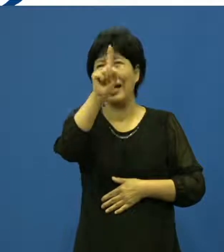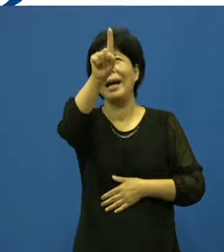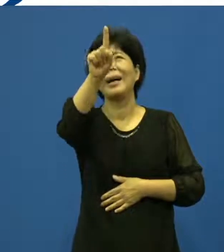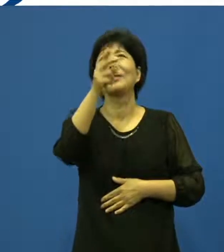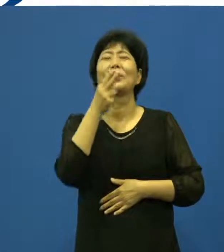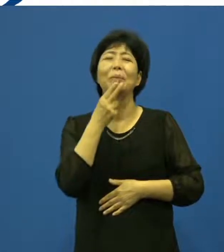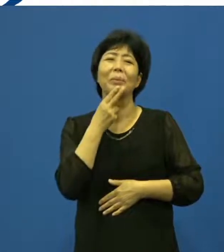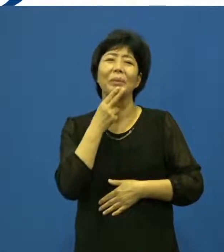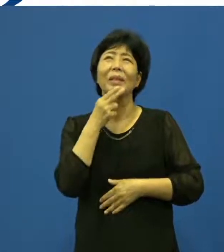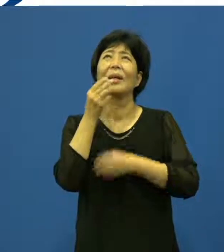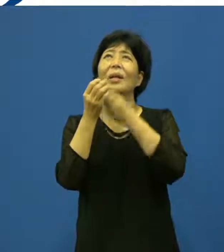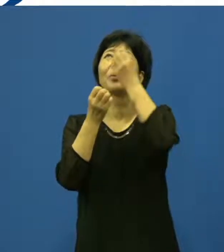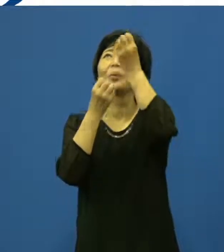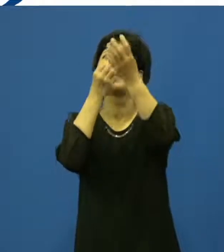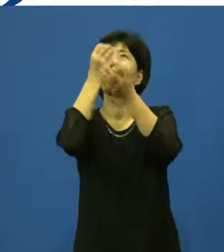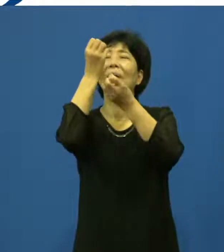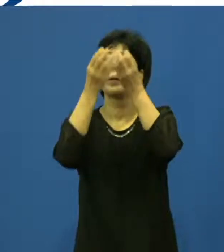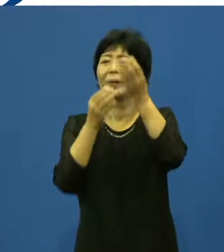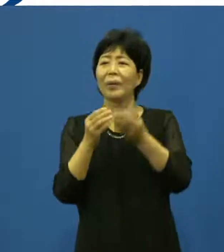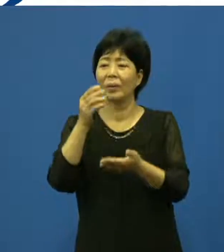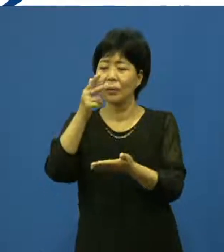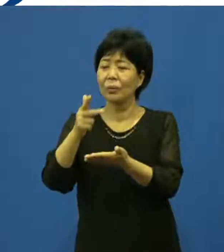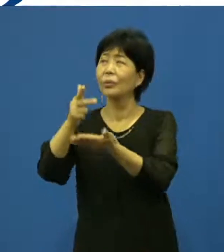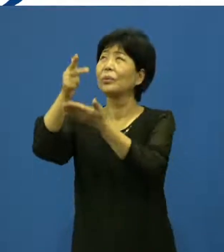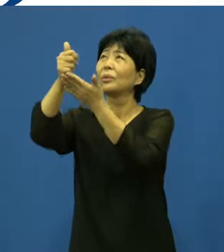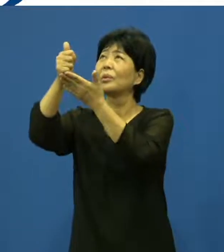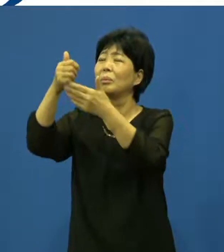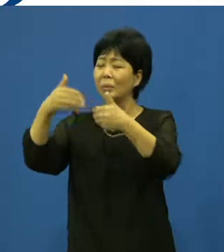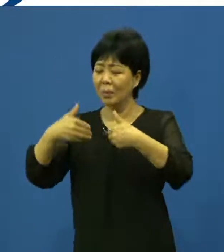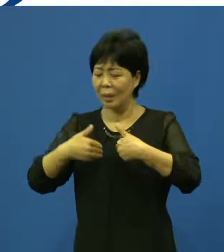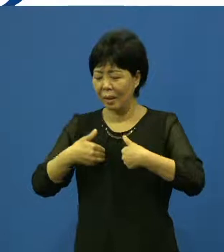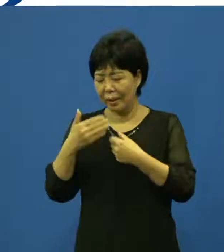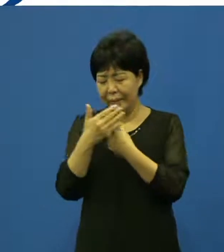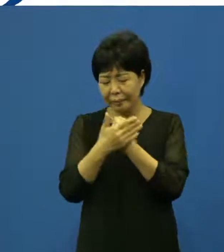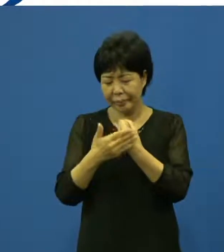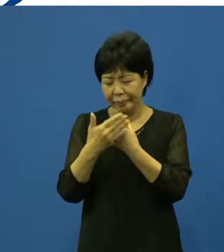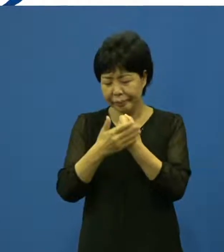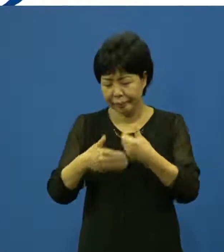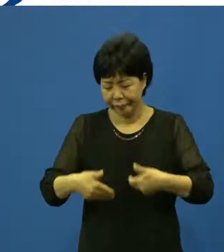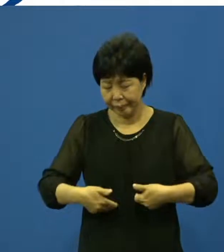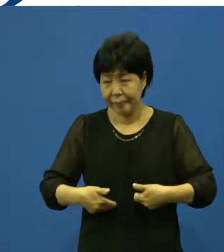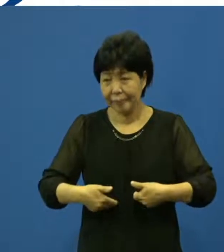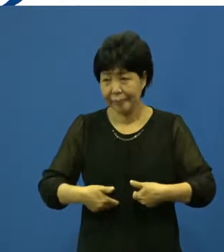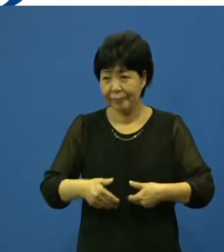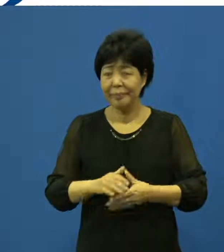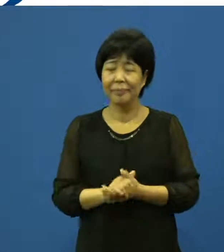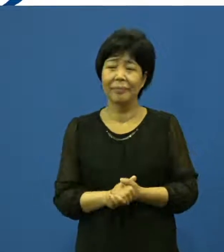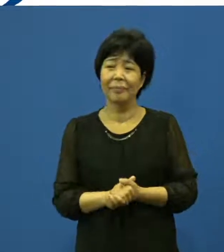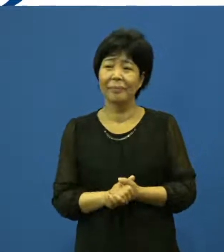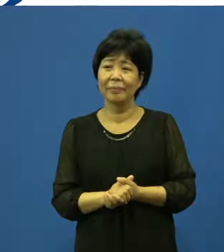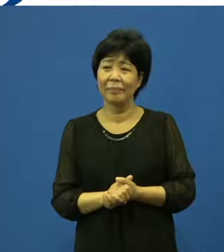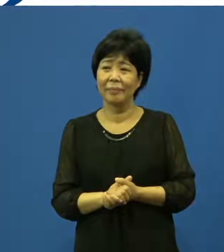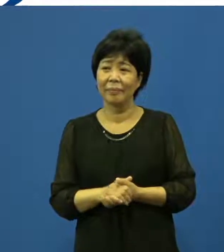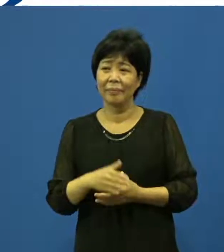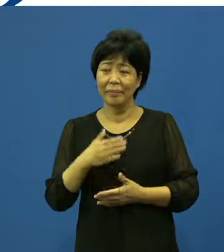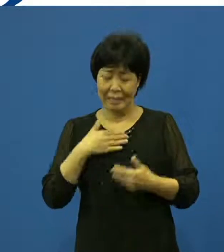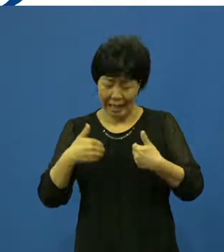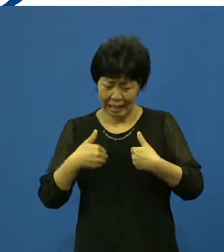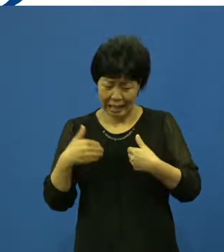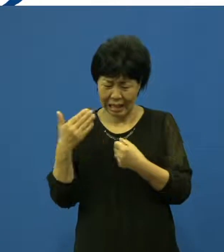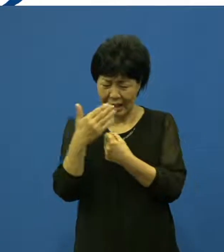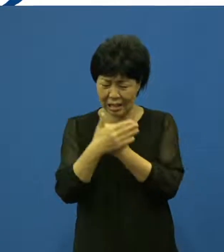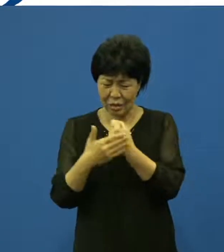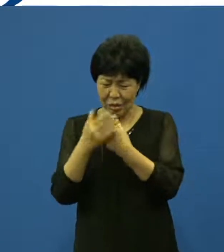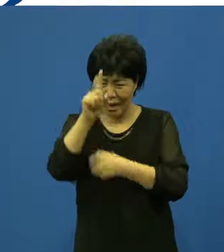없습니다. 주의 은혜가 필요합니다. 우리에게는 선한 게 아무것도 없어요. 그래서 우리가 바닥을